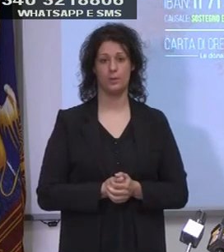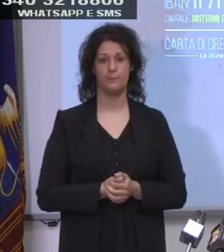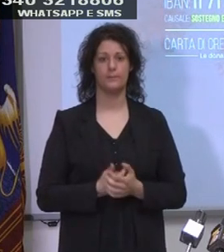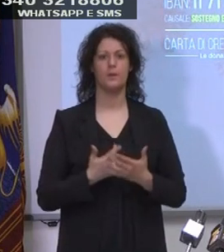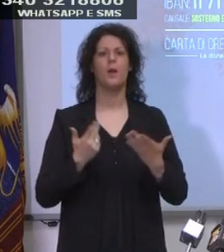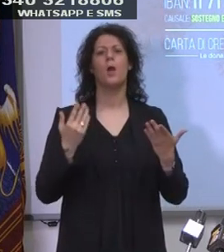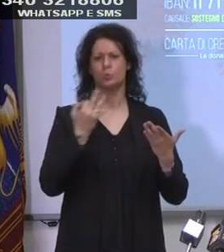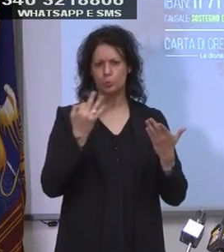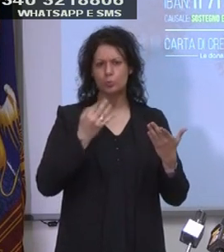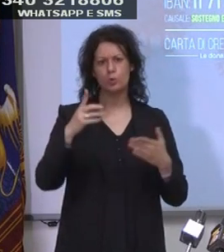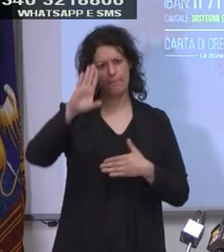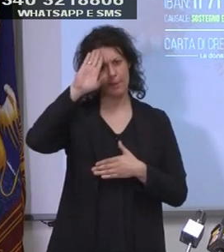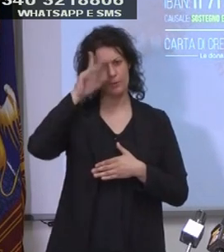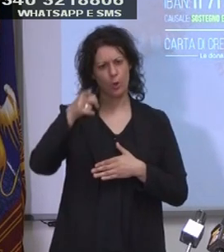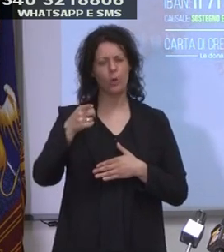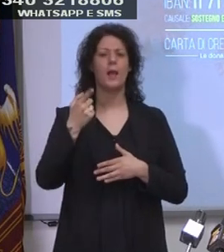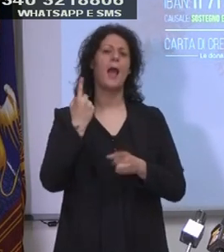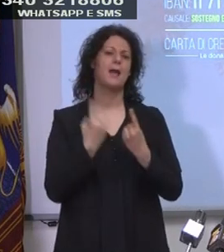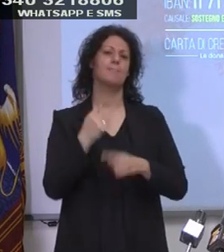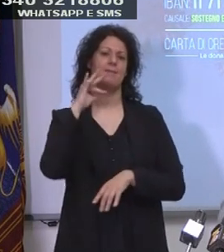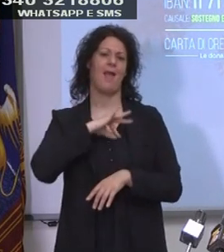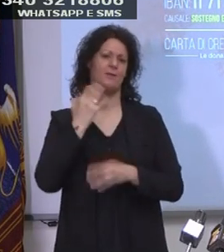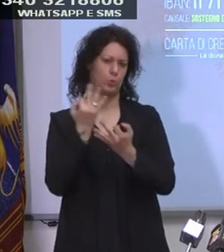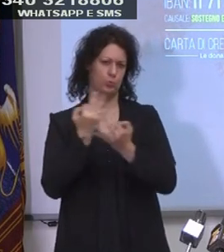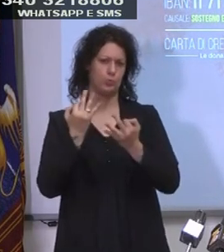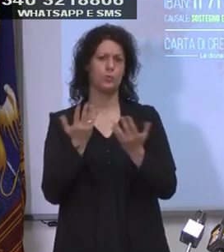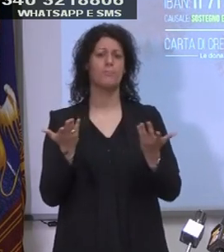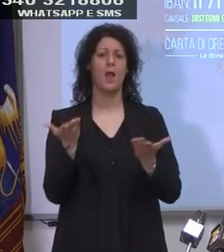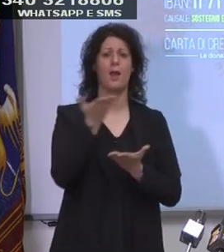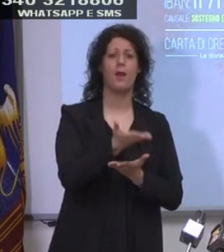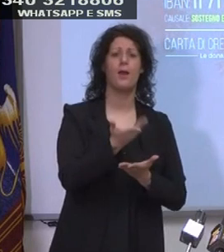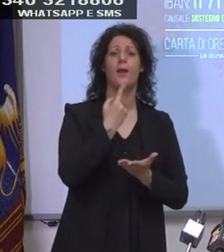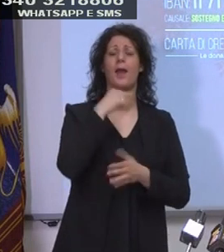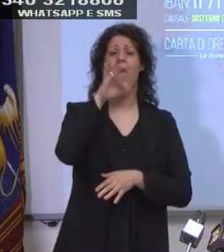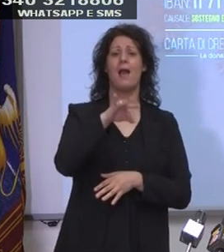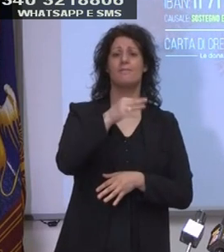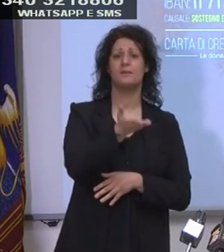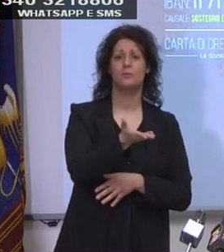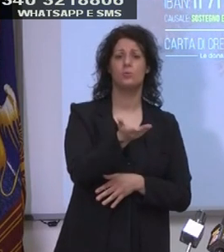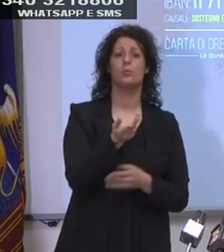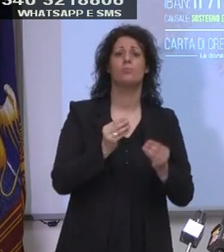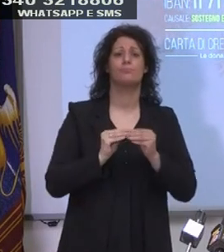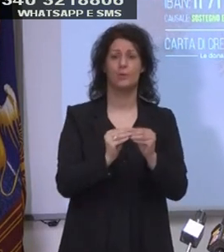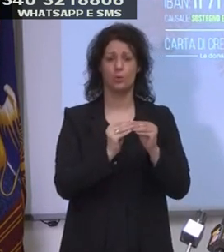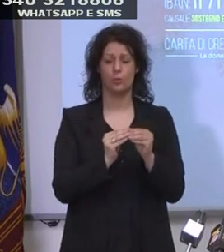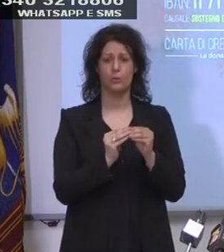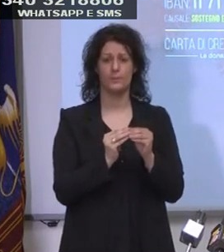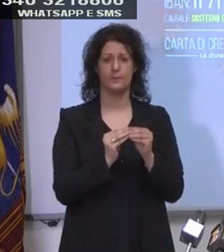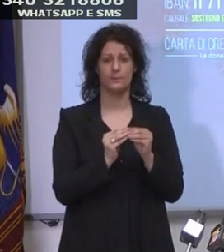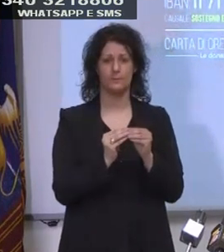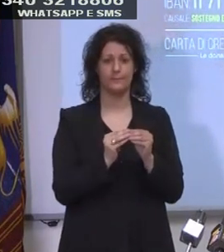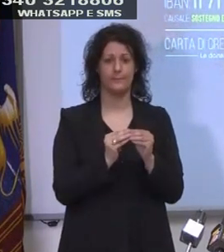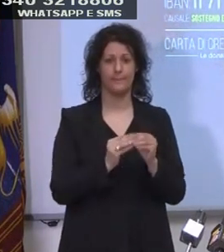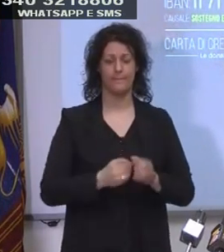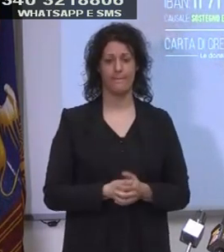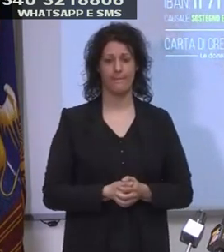aspettative dell'affittuario e del locatore, perché poi è inevitabile che sia un padrone di casa e colui che ci va dentro in affitto. E